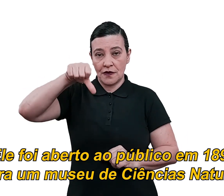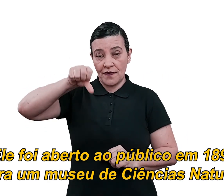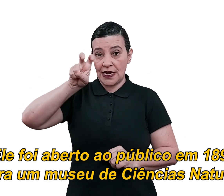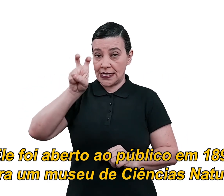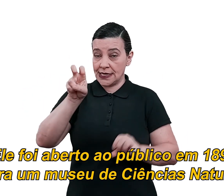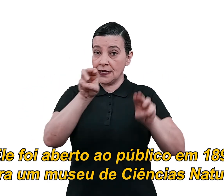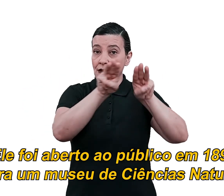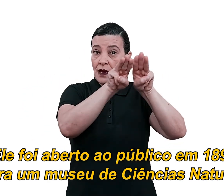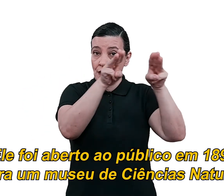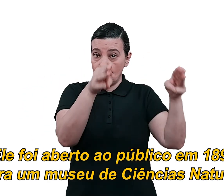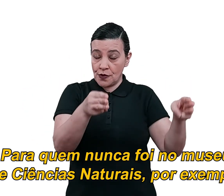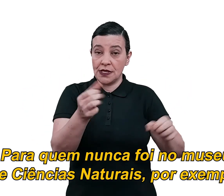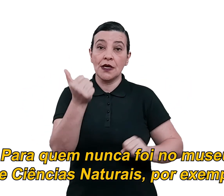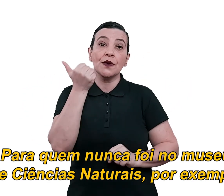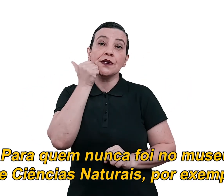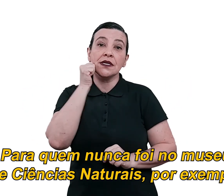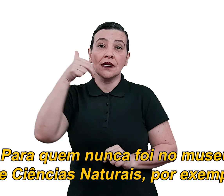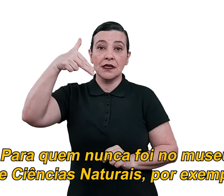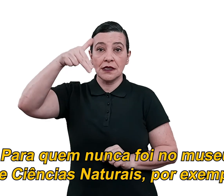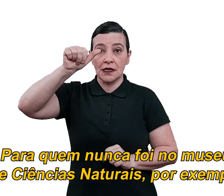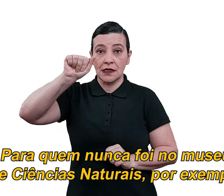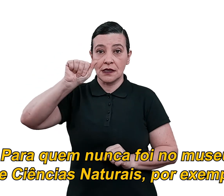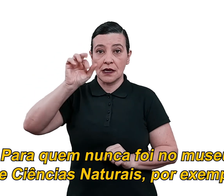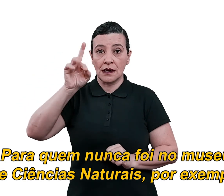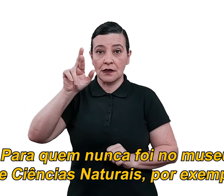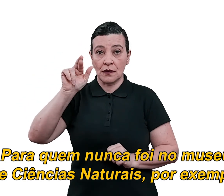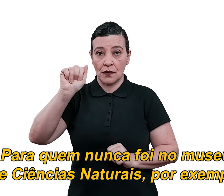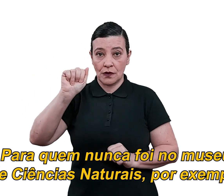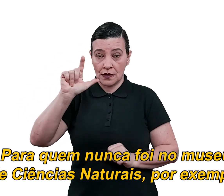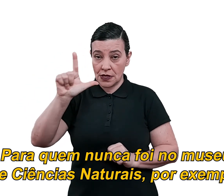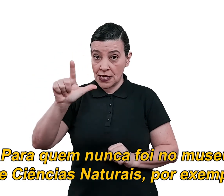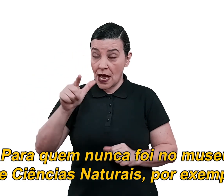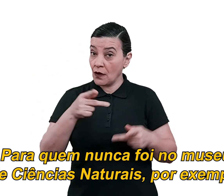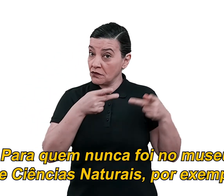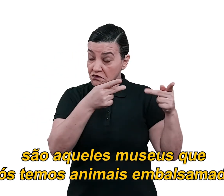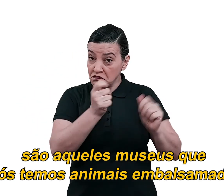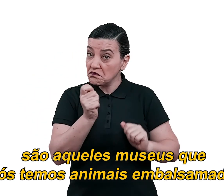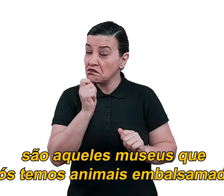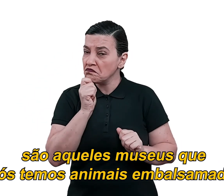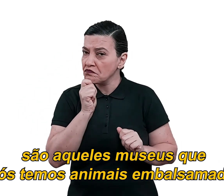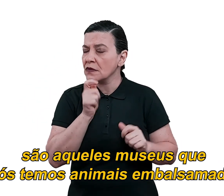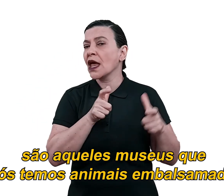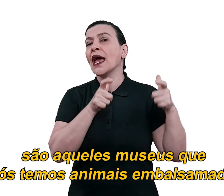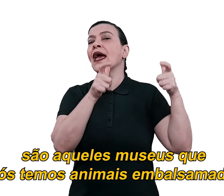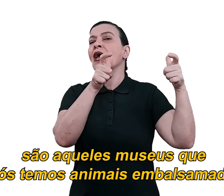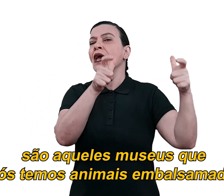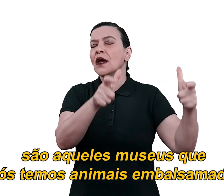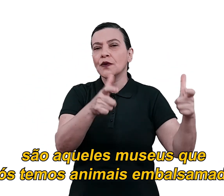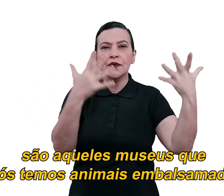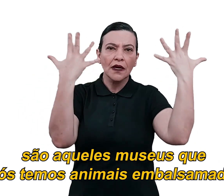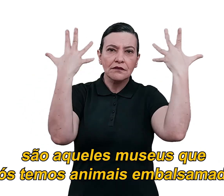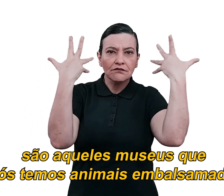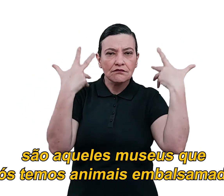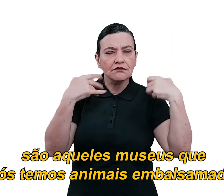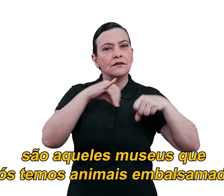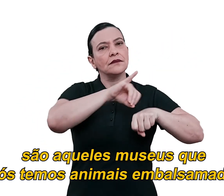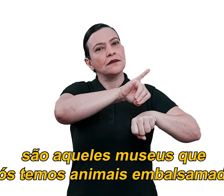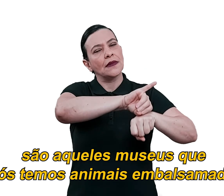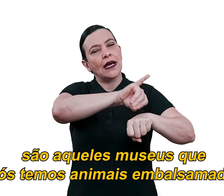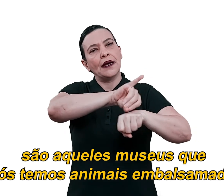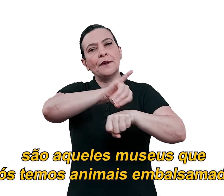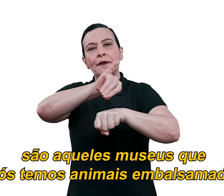um museu de ciências naturais. Para quem nunca foi, né, no Museu de Ciências Naturais, por exemplo, são aqueles museus que nós temos